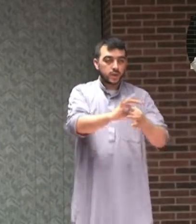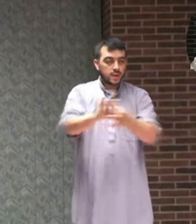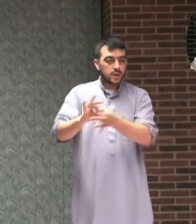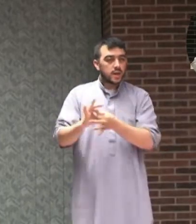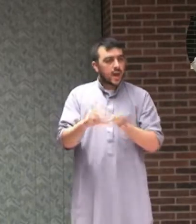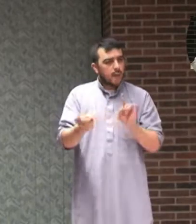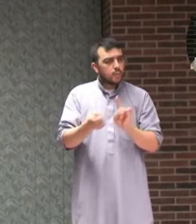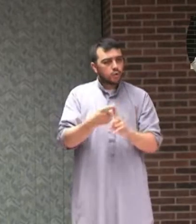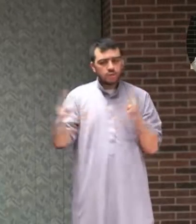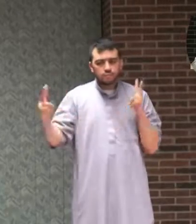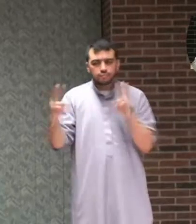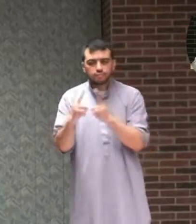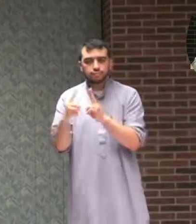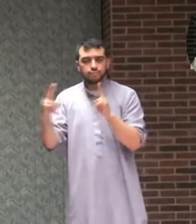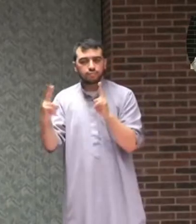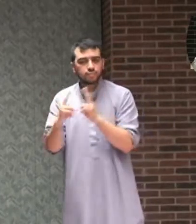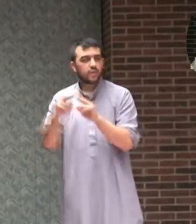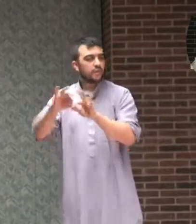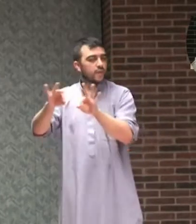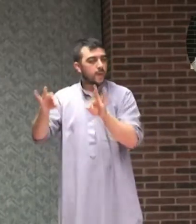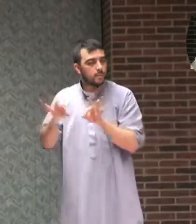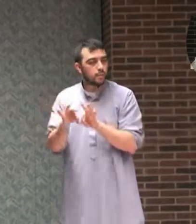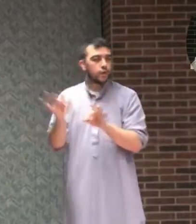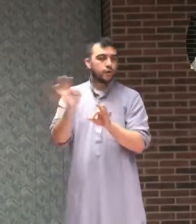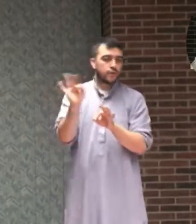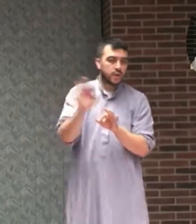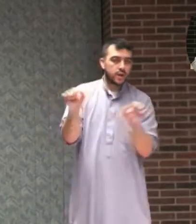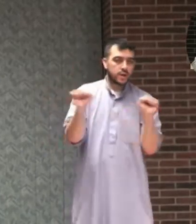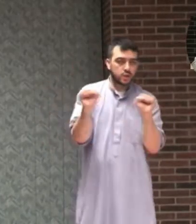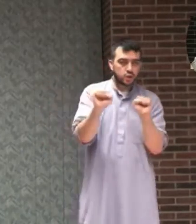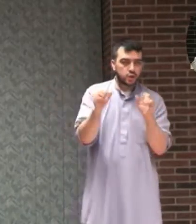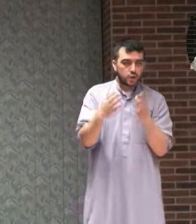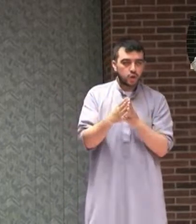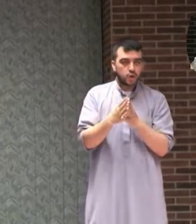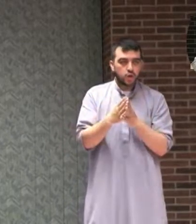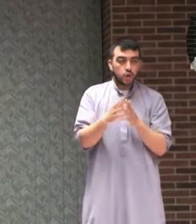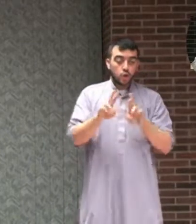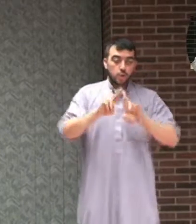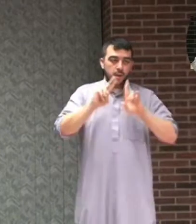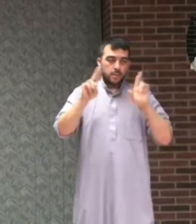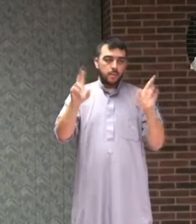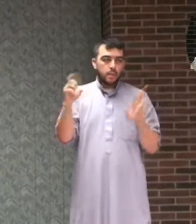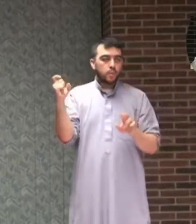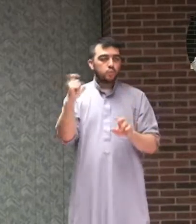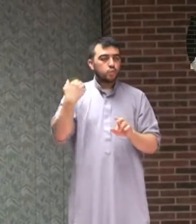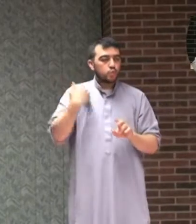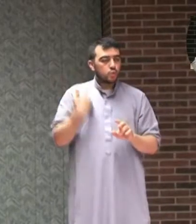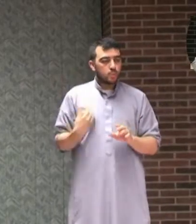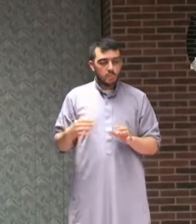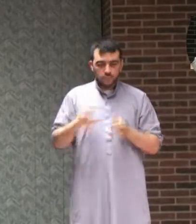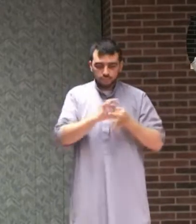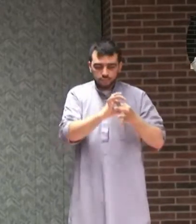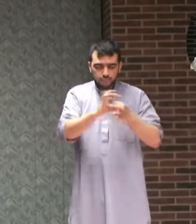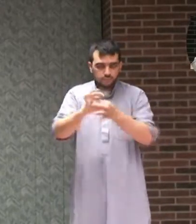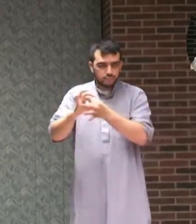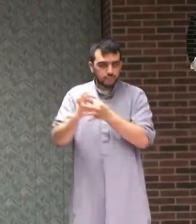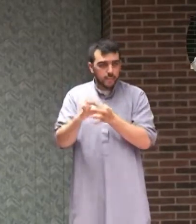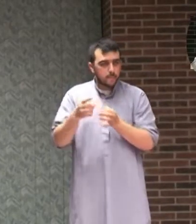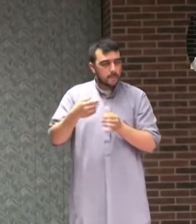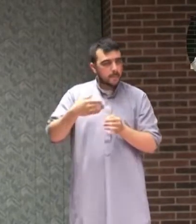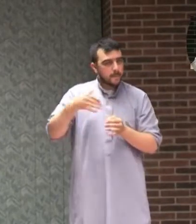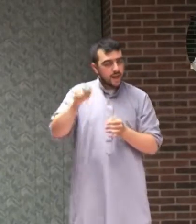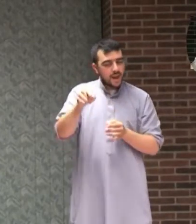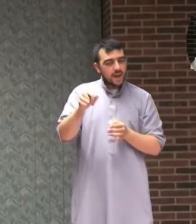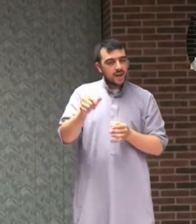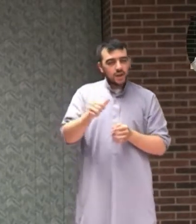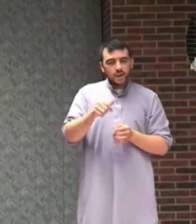particulier, vous savez que les croyants sont tous proches les uns des autres, mais davantage en ce qui concerne les liens familiaux. Donc c'est vraiment le jour où